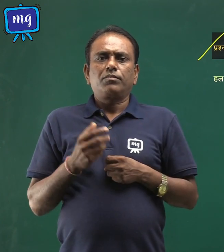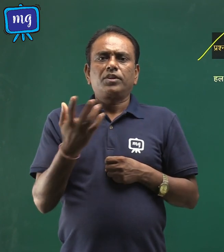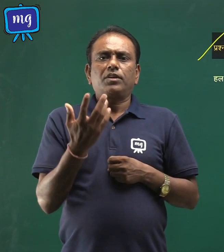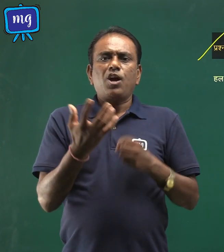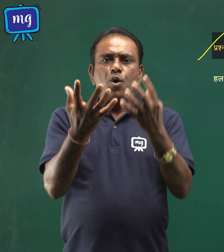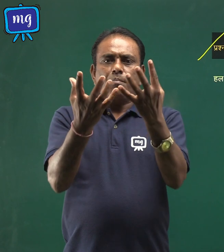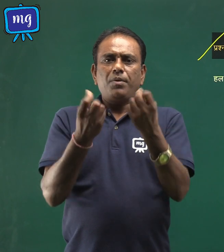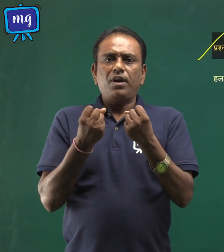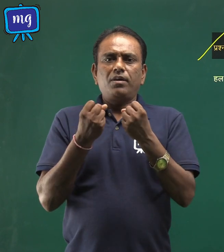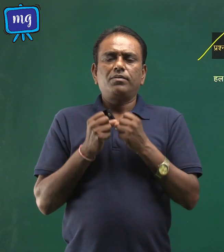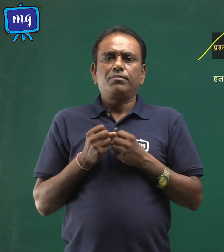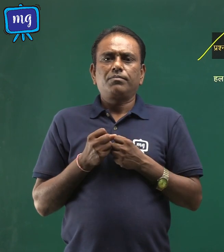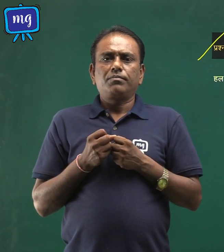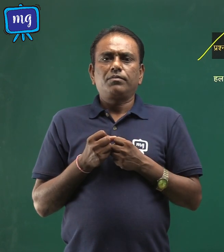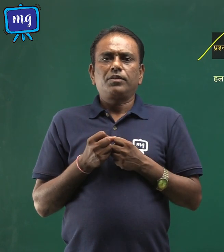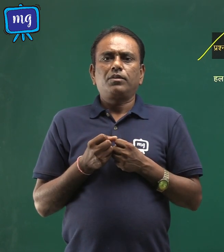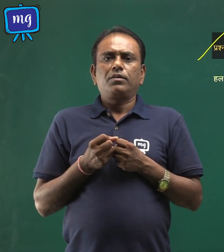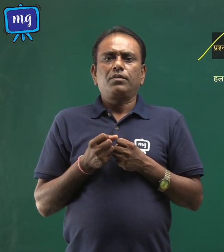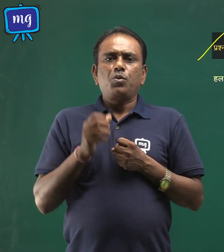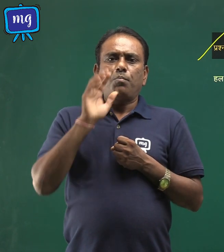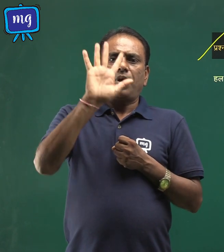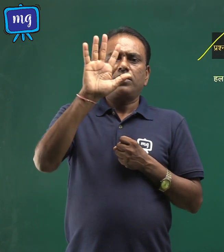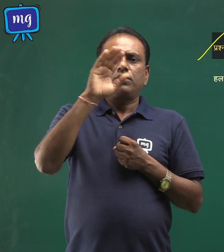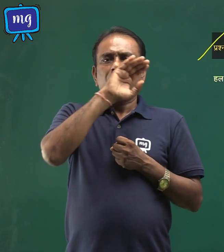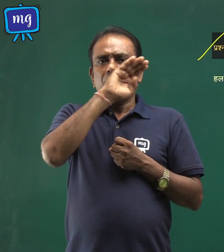क्या मिला? पाँच बटे